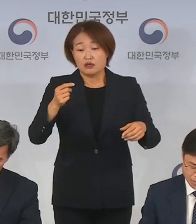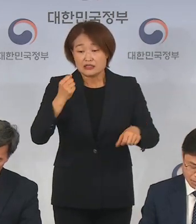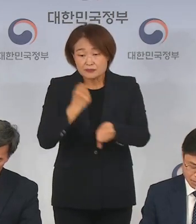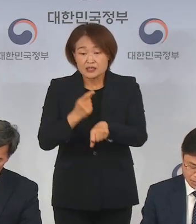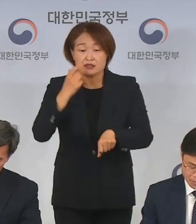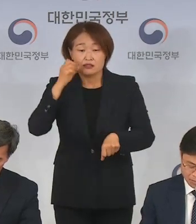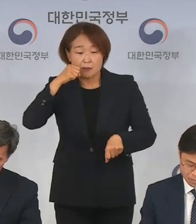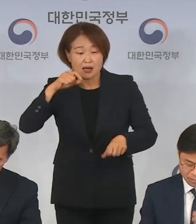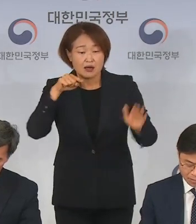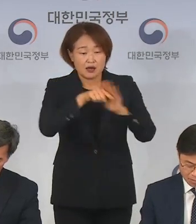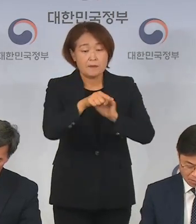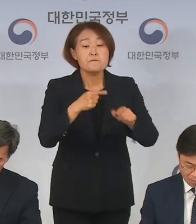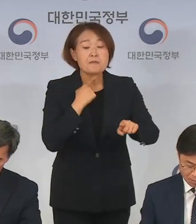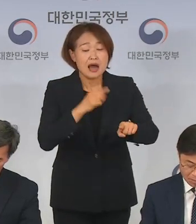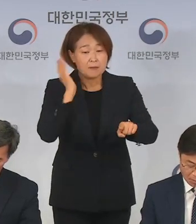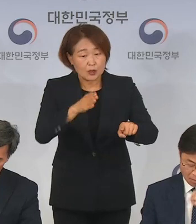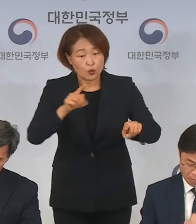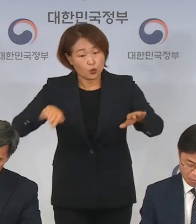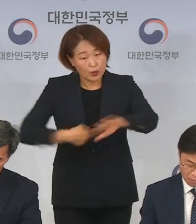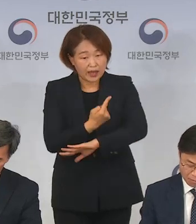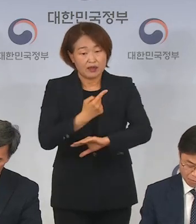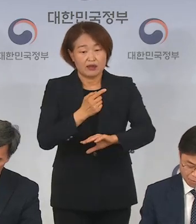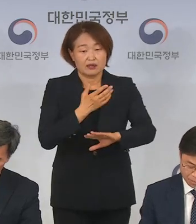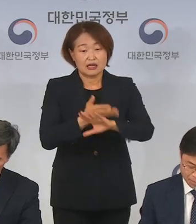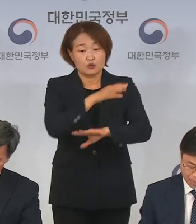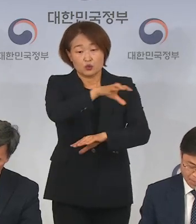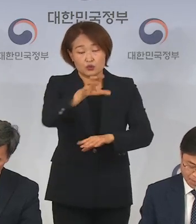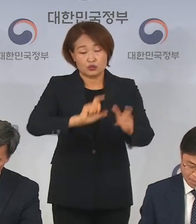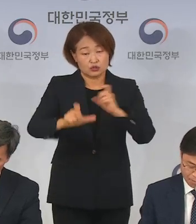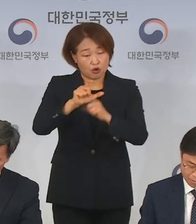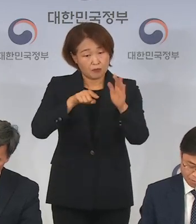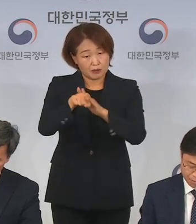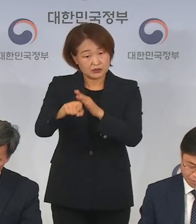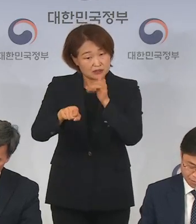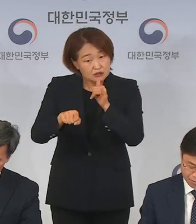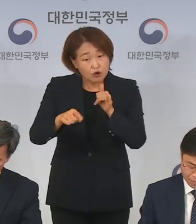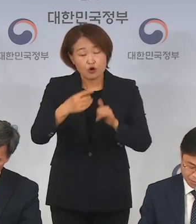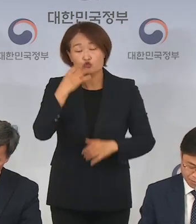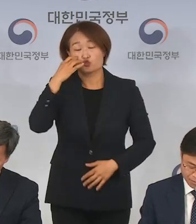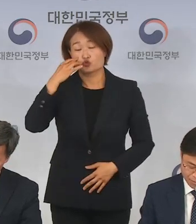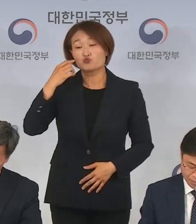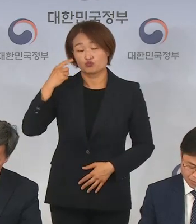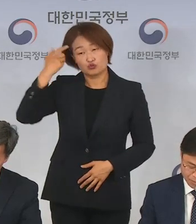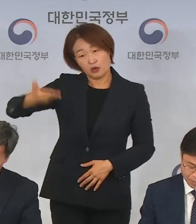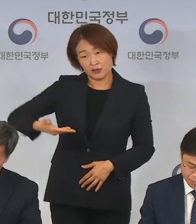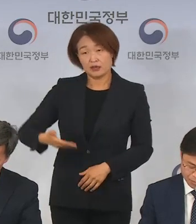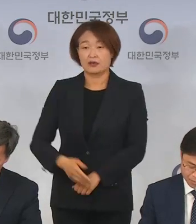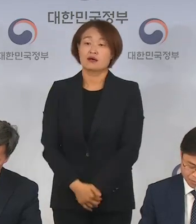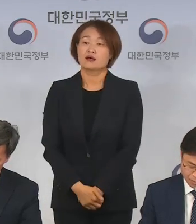아니면 그곳 안에서 가게 되는지 그걸 확인해 주시고요.